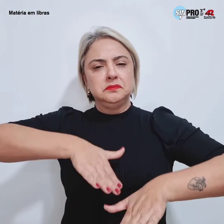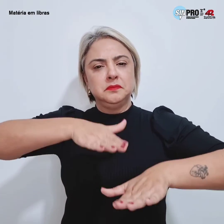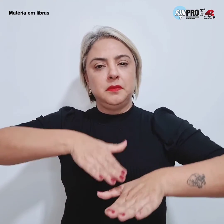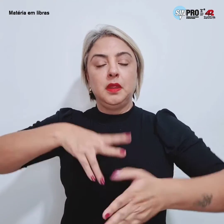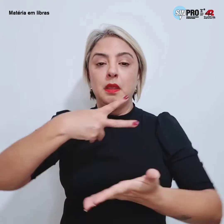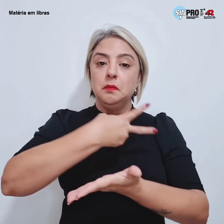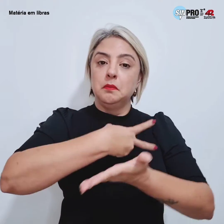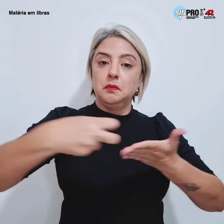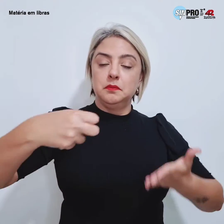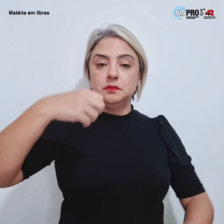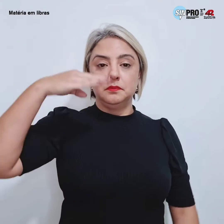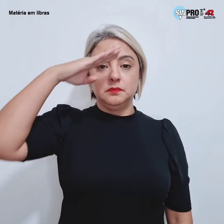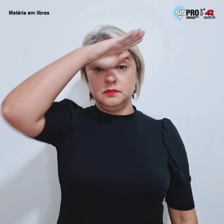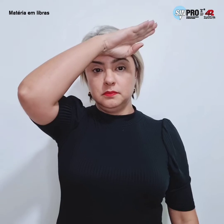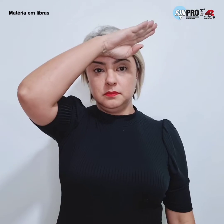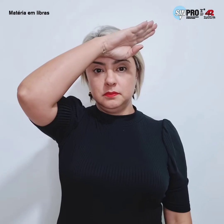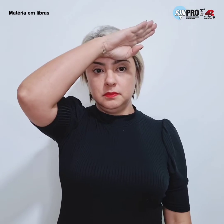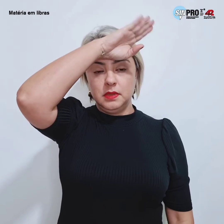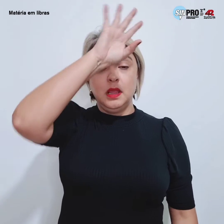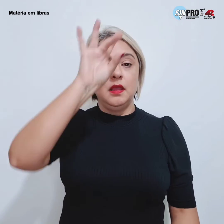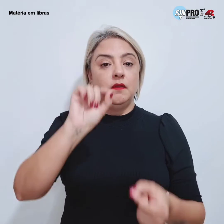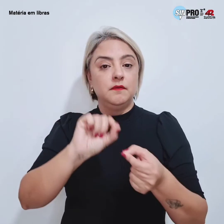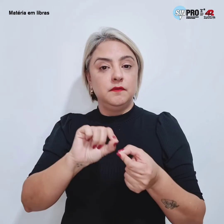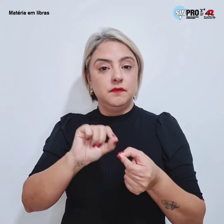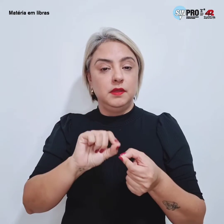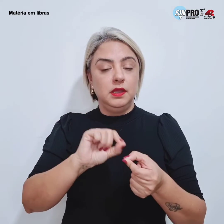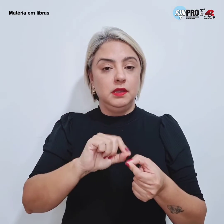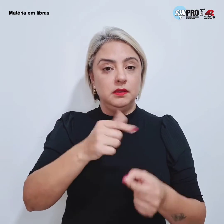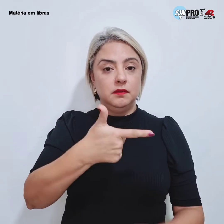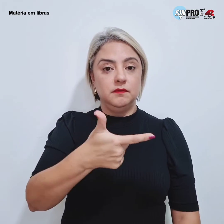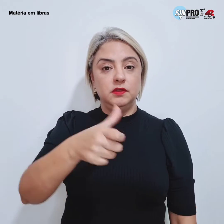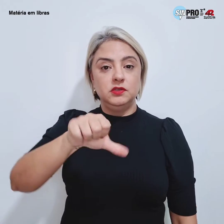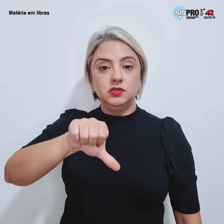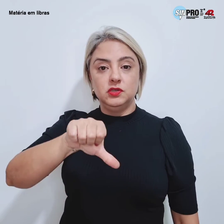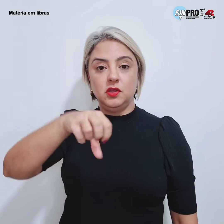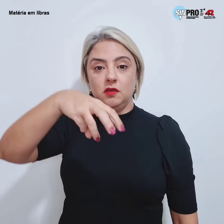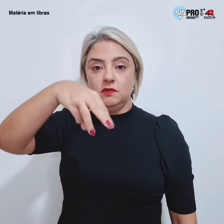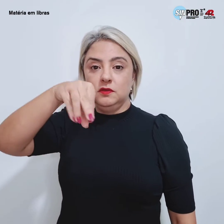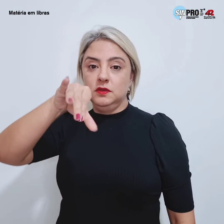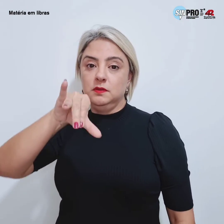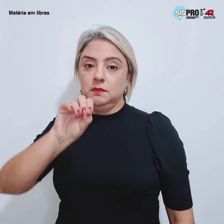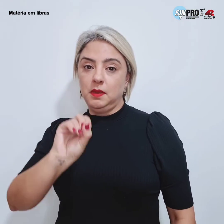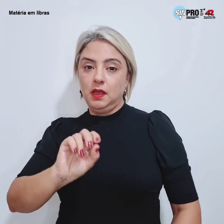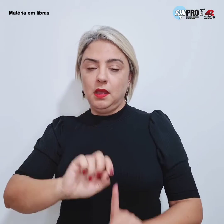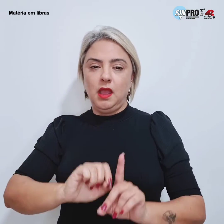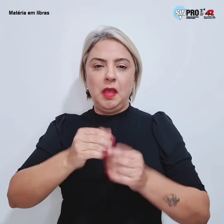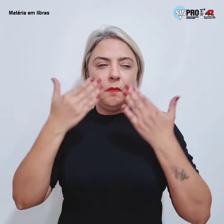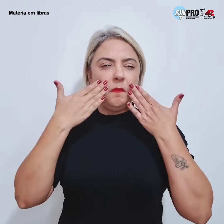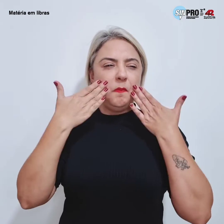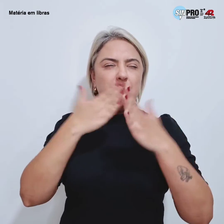Indiscutivelmente, as manifestações pelo impeachment de Bolsonaro, realizadas no dia 29 de